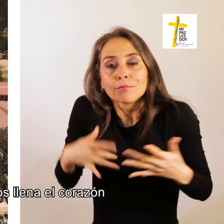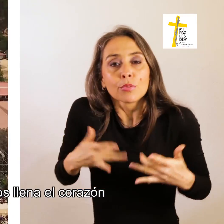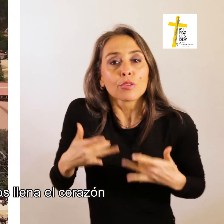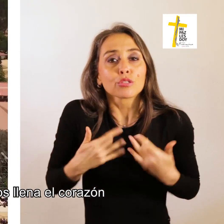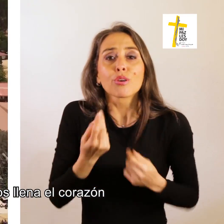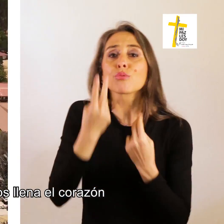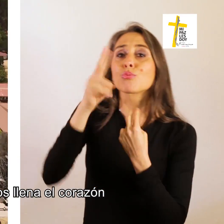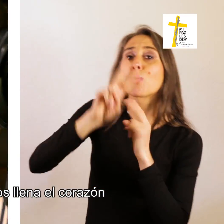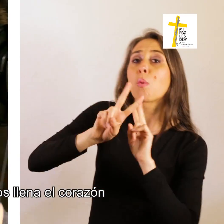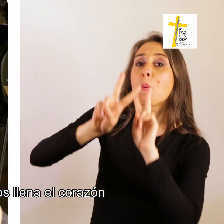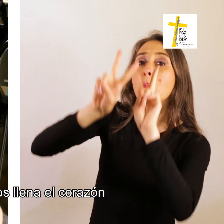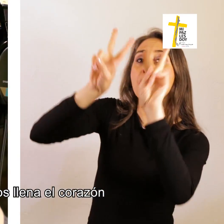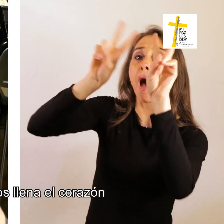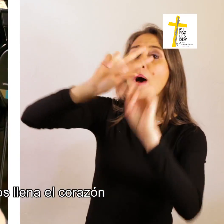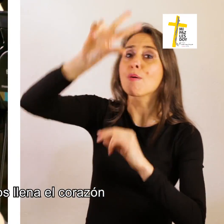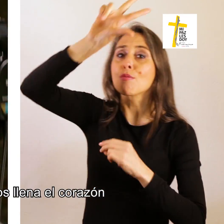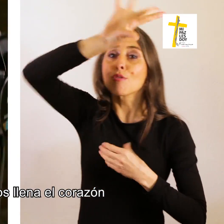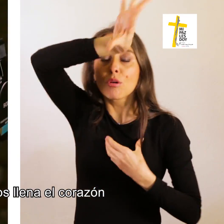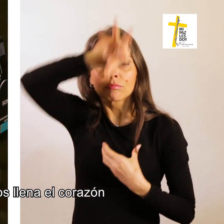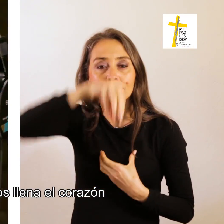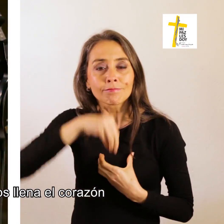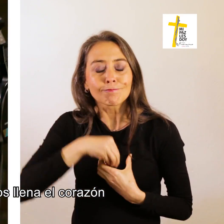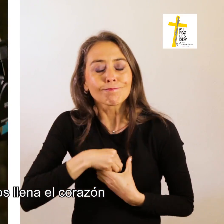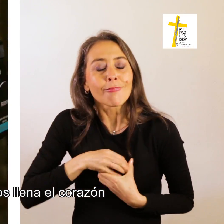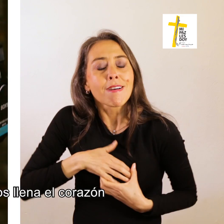Tu paz nos llena el